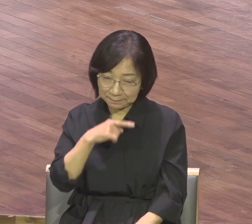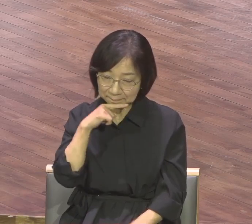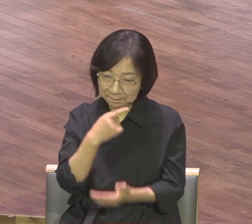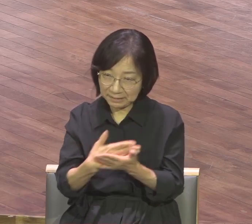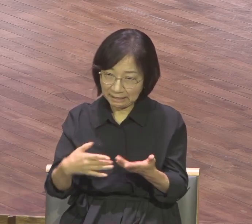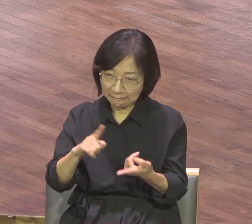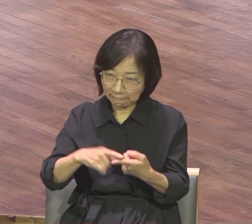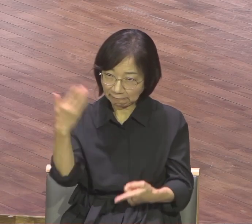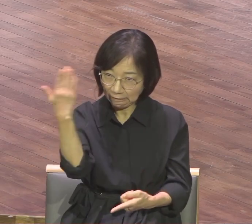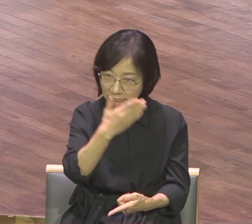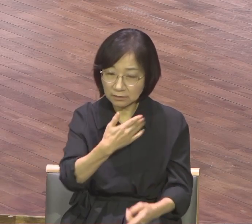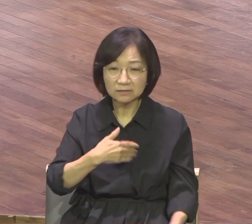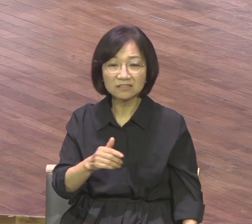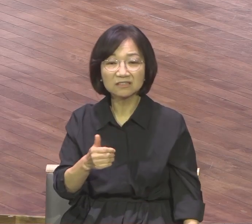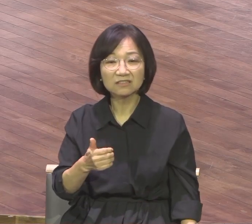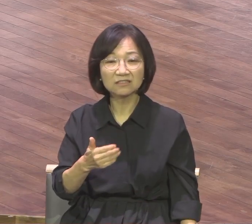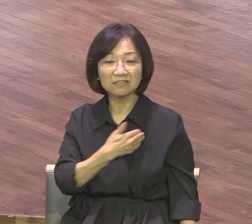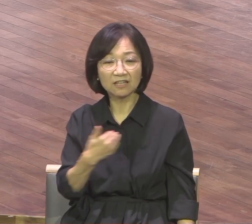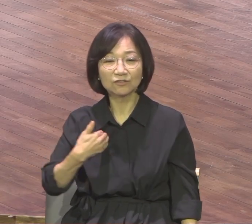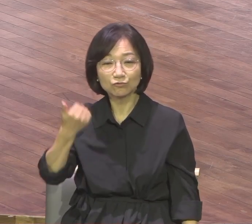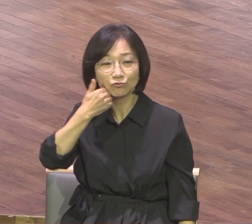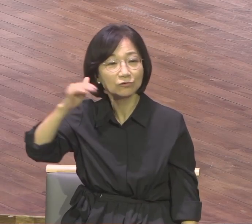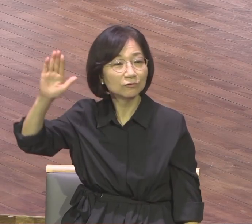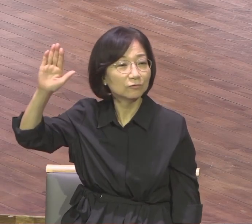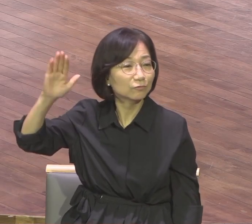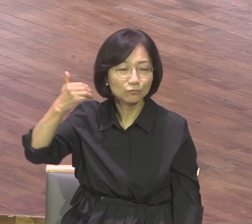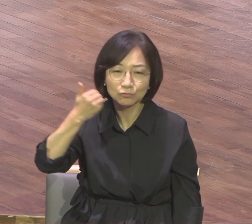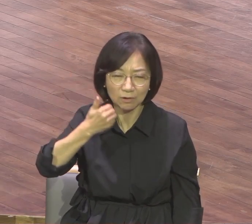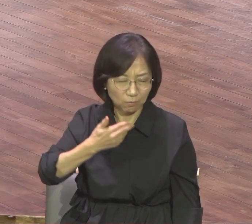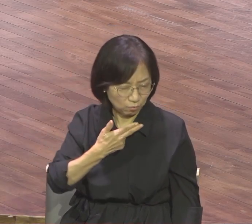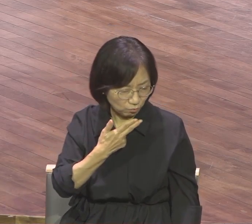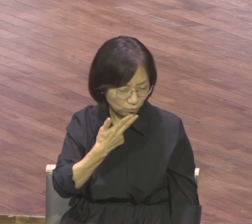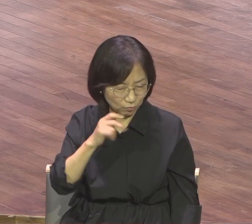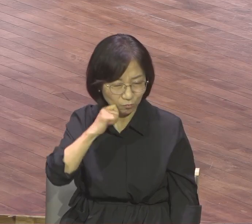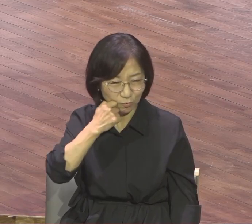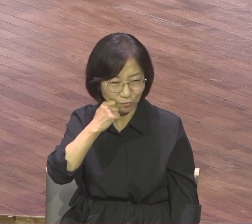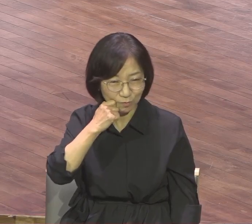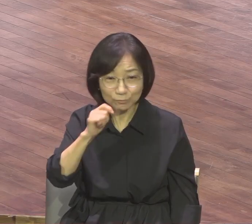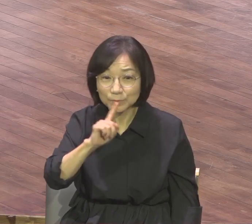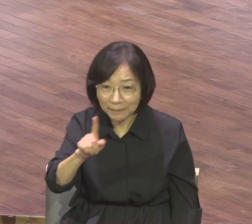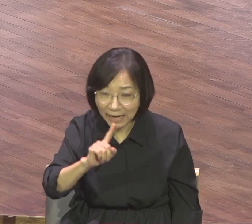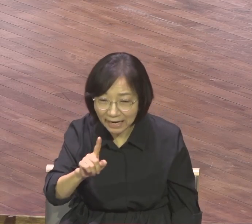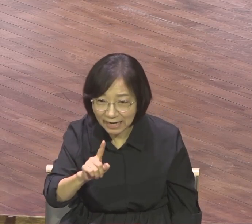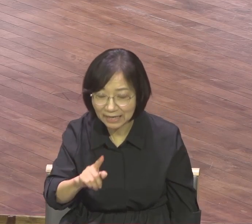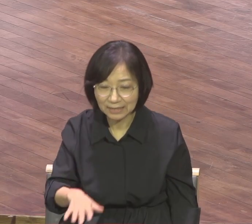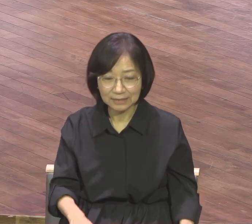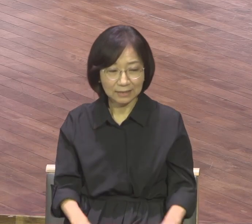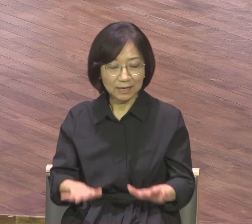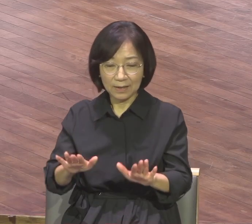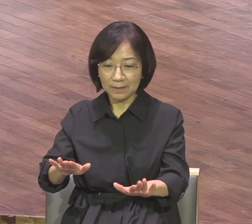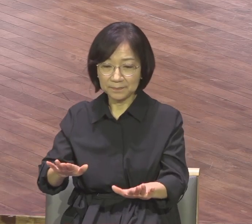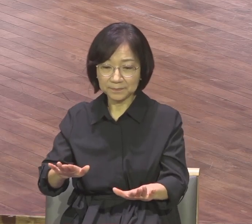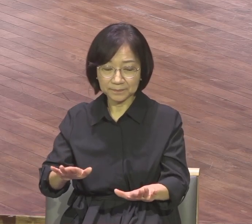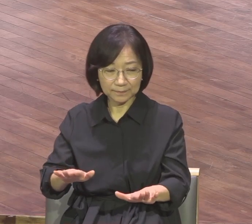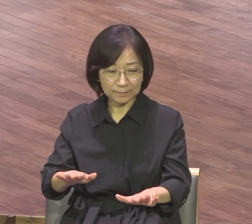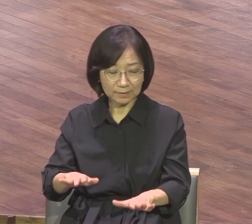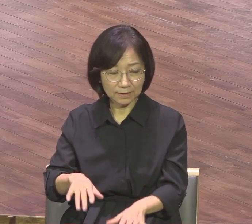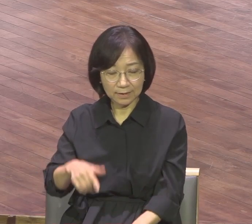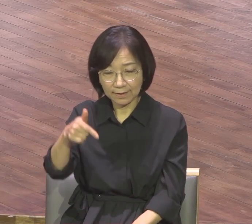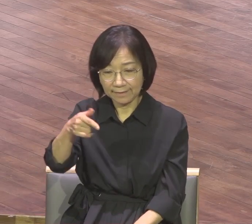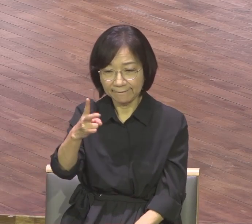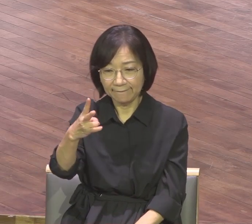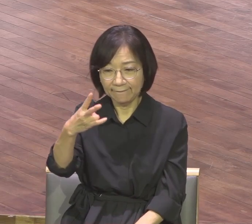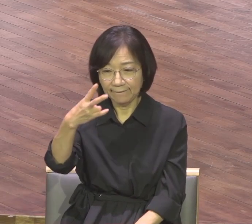있겠어요. 나는 모든 사람 앞에서 내가 피값이 깨끗하다. 이 말은요, 사도 바울 에스겔